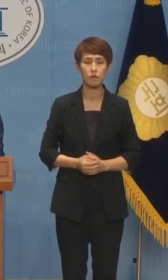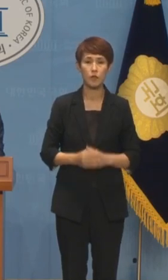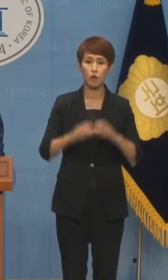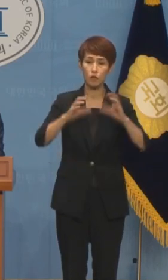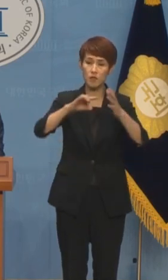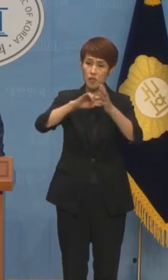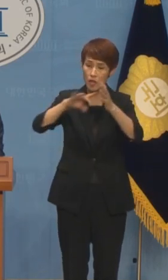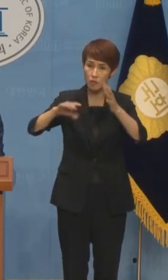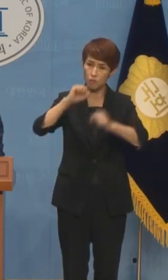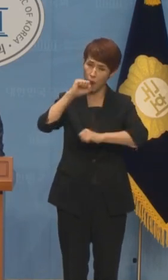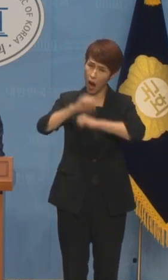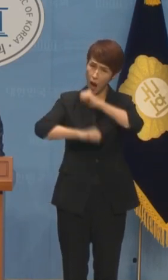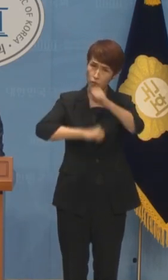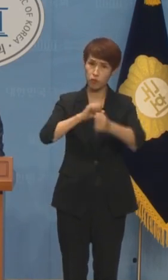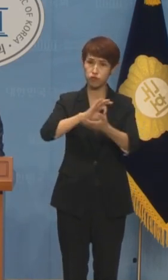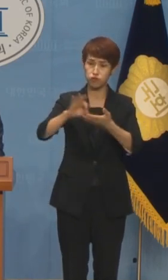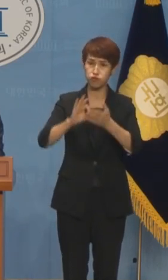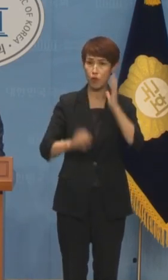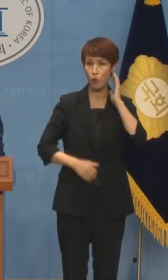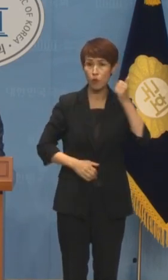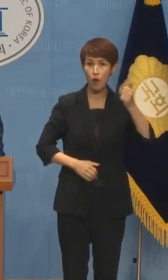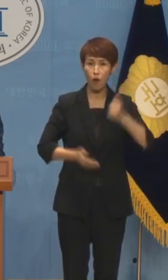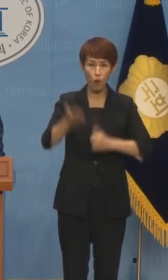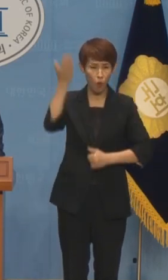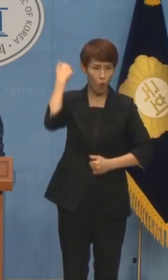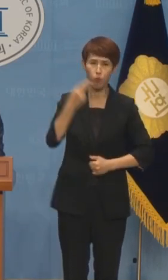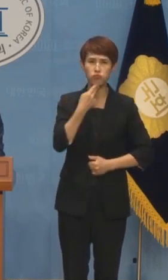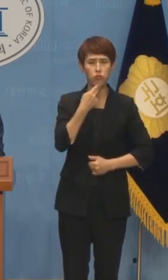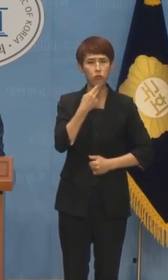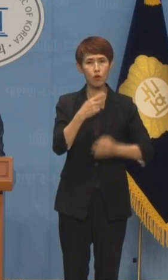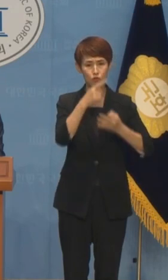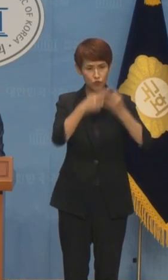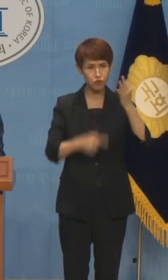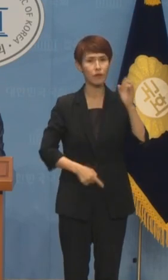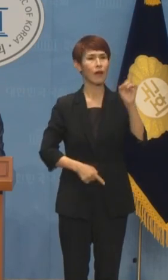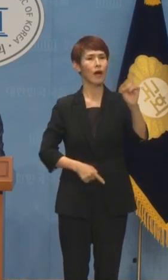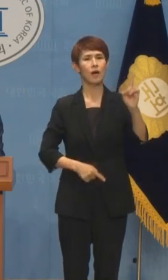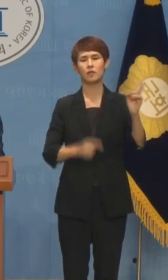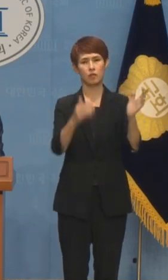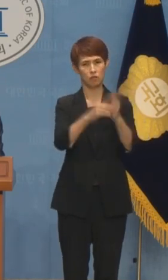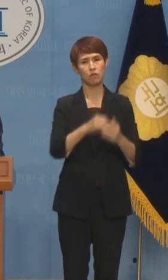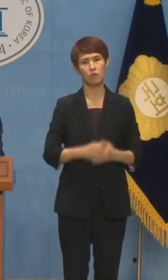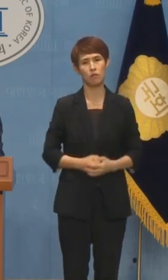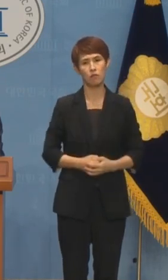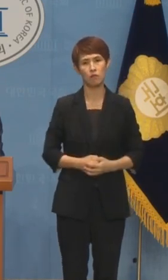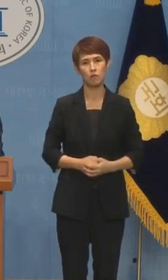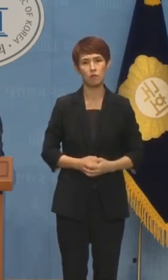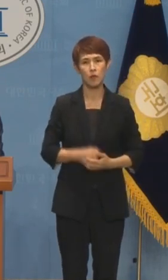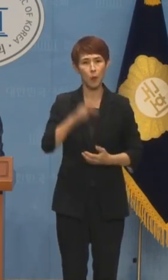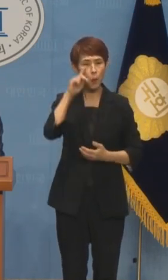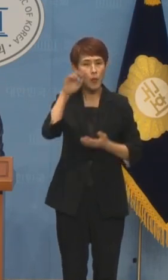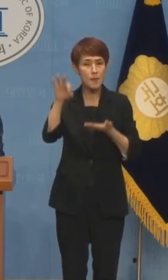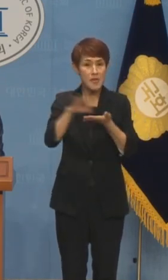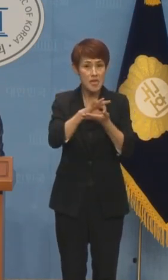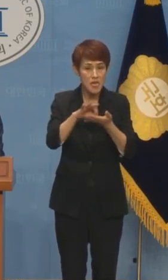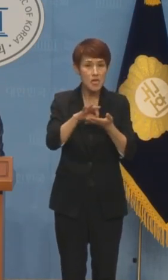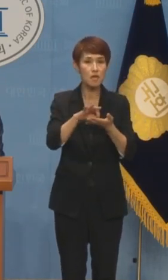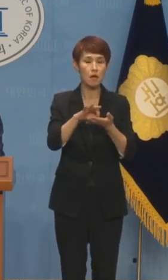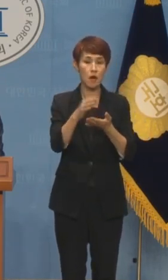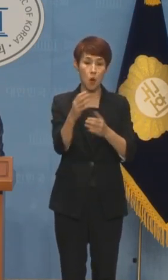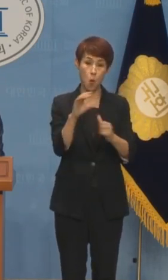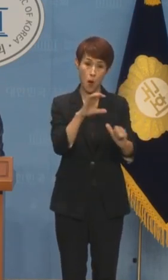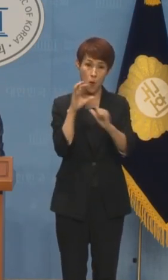혈세를 멋대로 쓰는 대통령은 일찍이 없었습니다. 예비비를 전용해 대통령실을